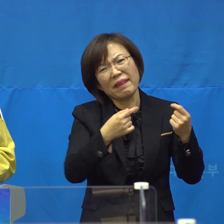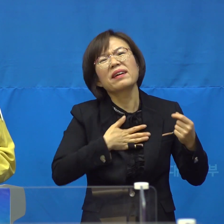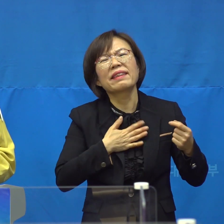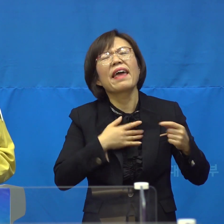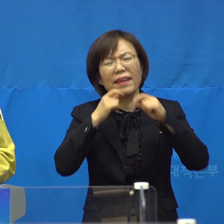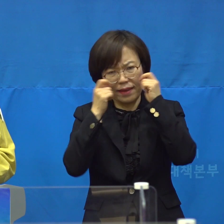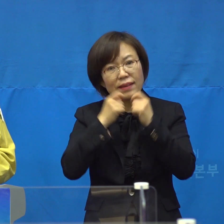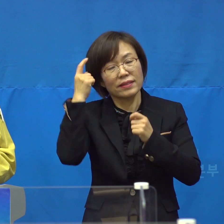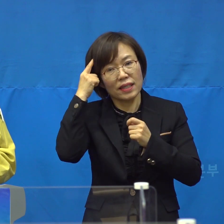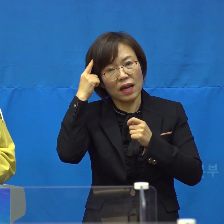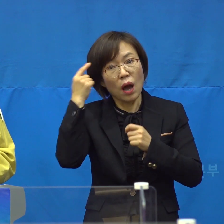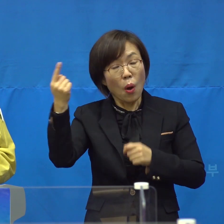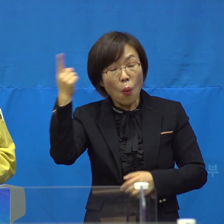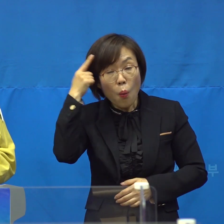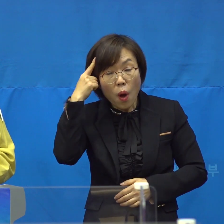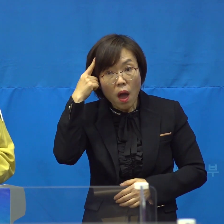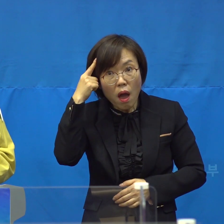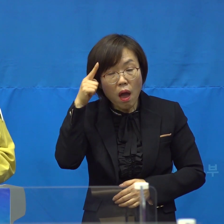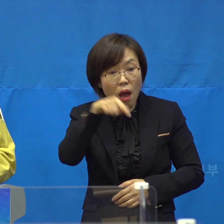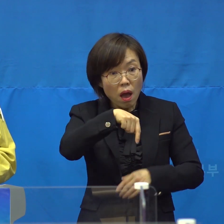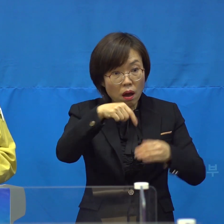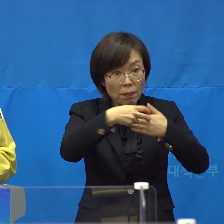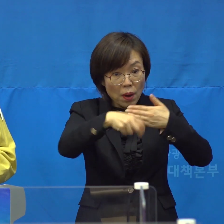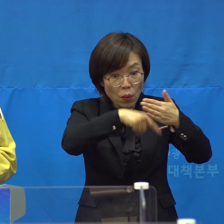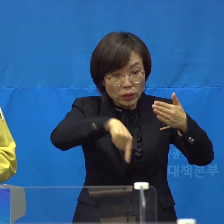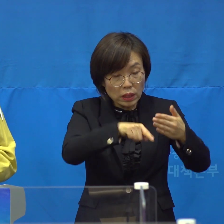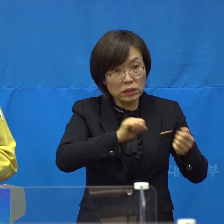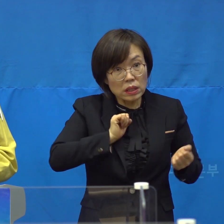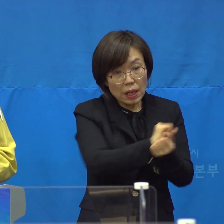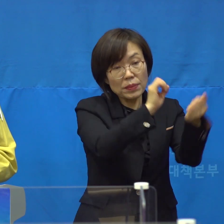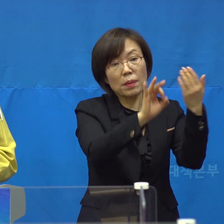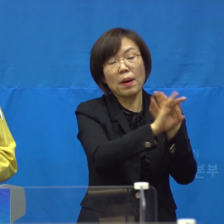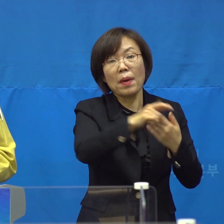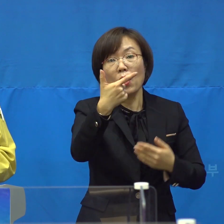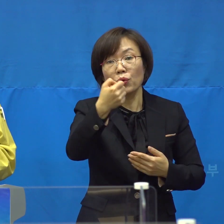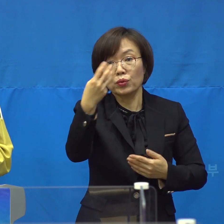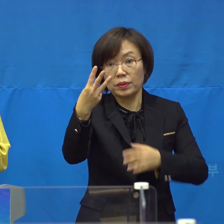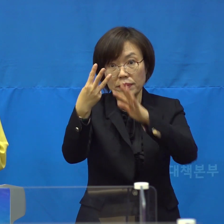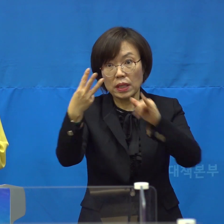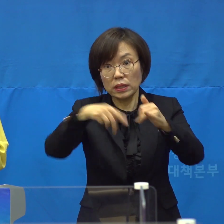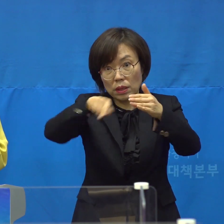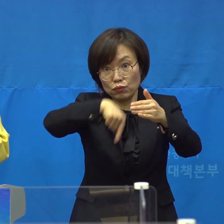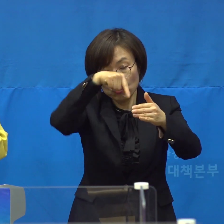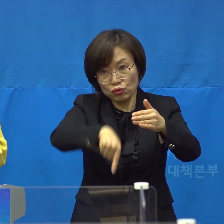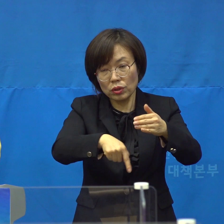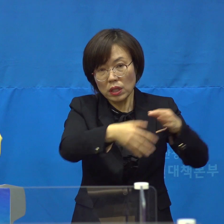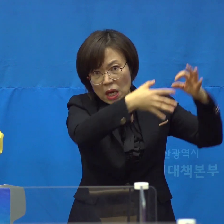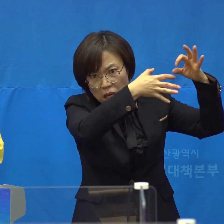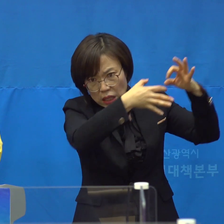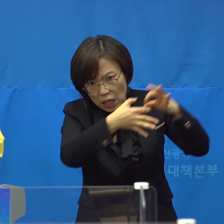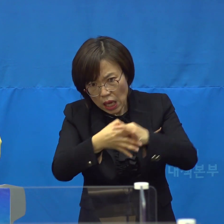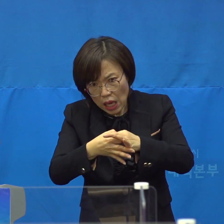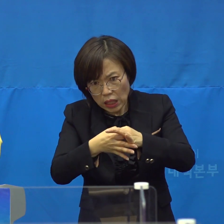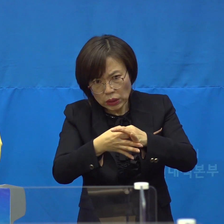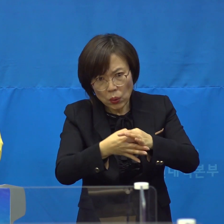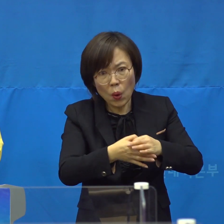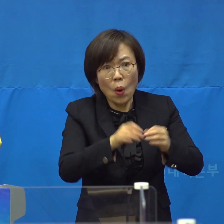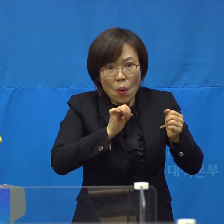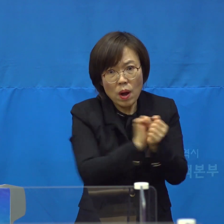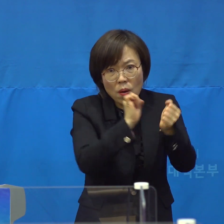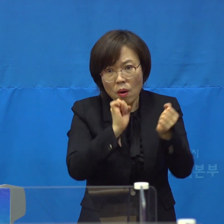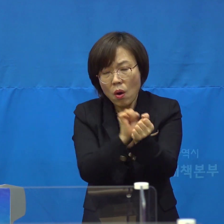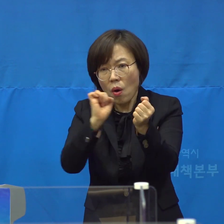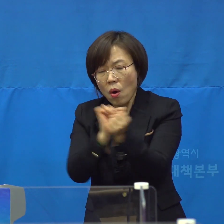생각입니다만은 왜냐하면 그 안에서 감염이 일어난다라면 이 63명 중에서 계속 일정의 어떤 규모